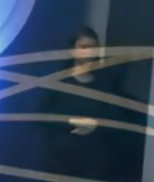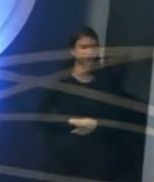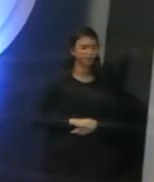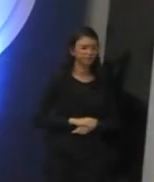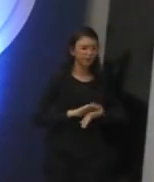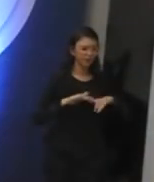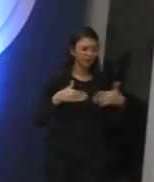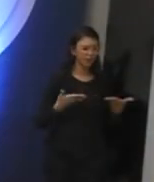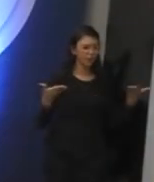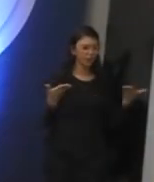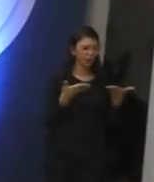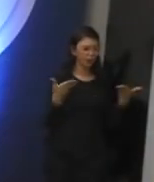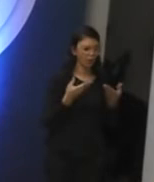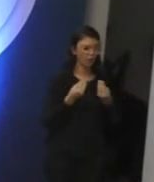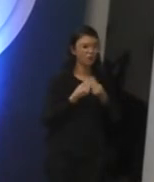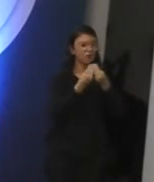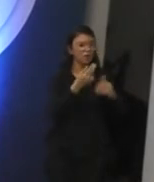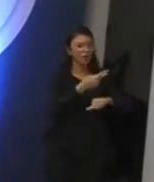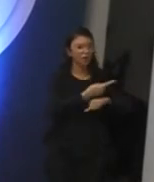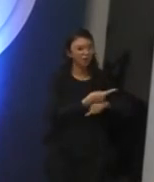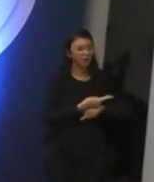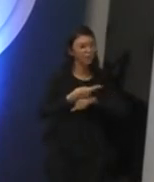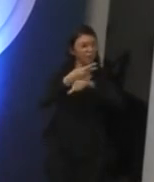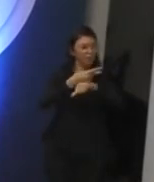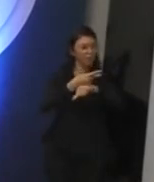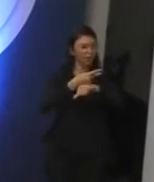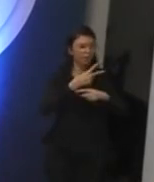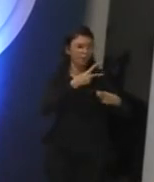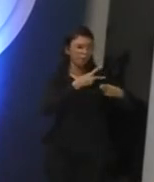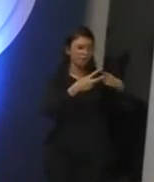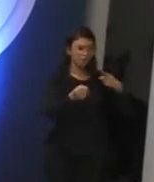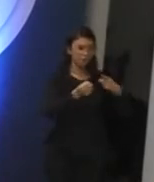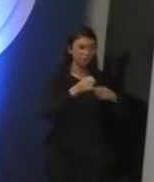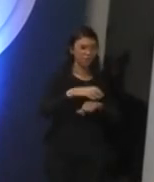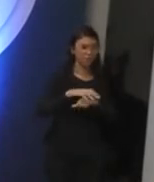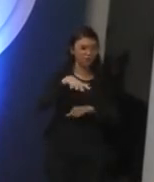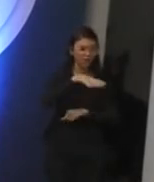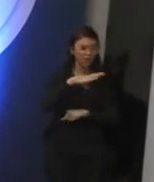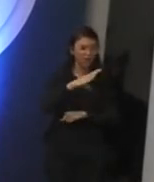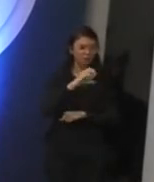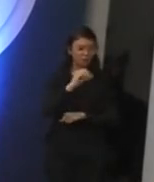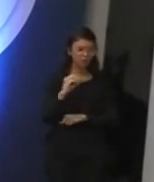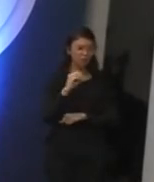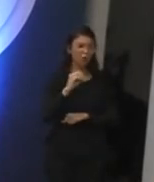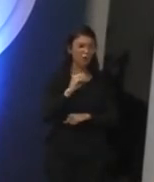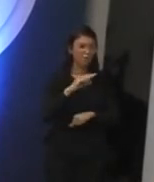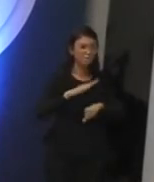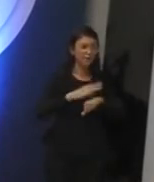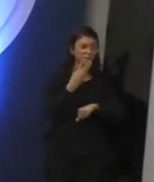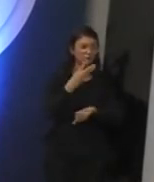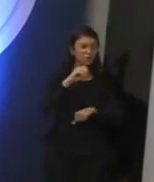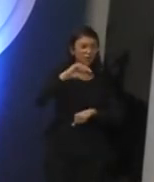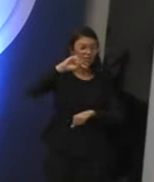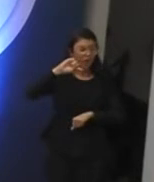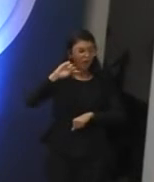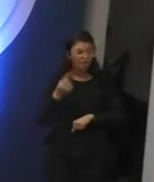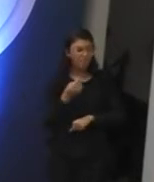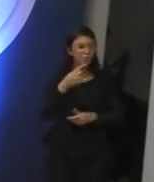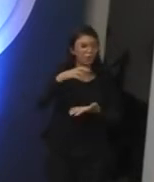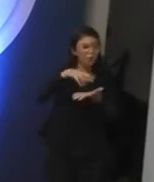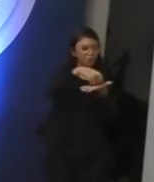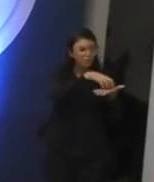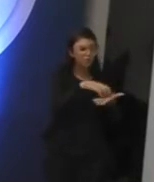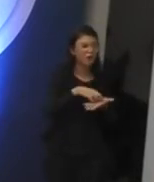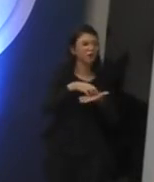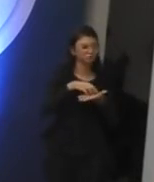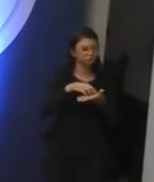Bom, e agora seria realizada a entrega do prêmio para a vencedora da categoria Região Centro-Oeste, acima de 30 mil unidades consumidoras, porém